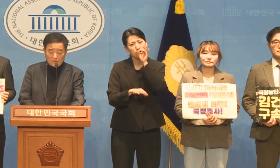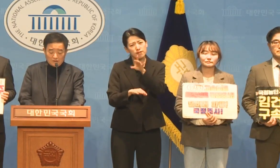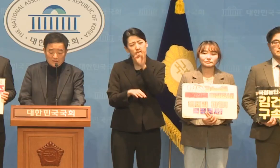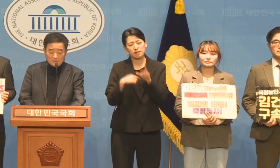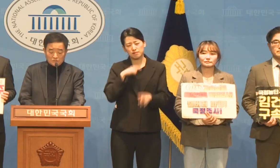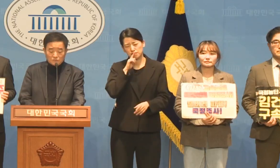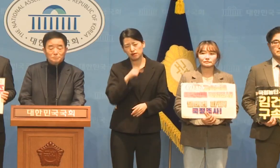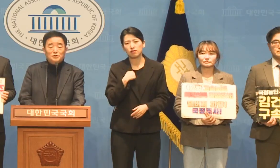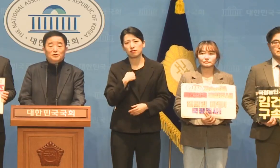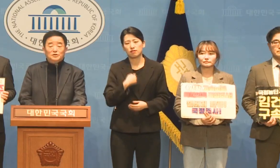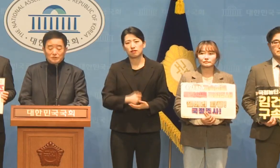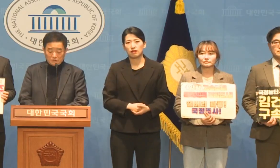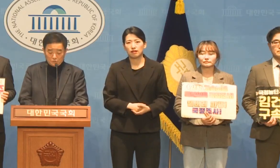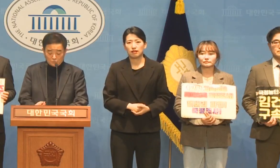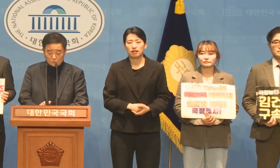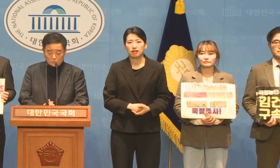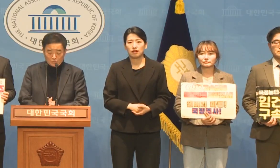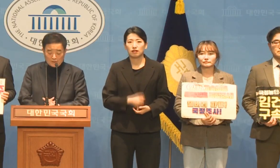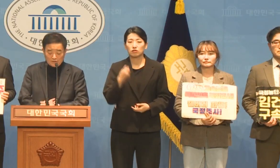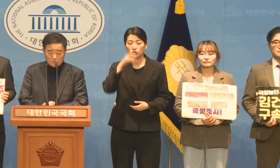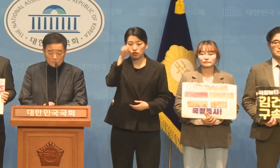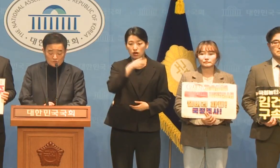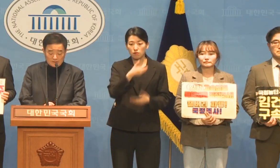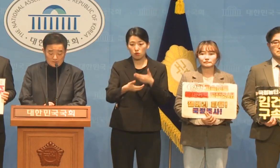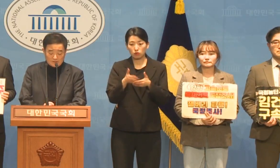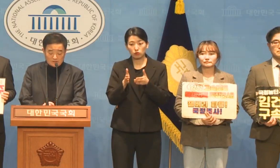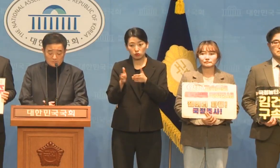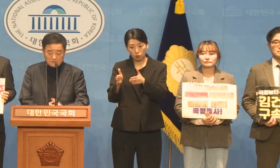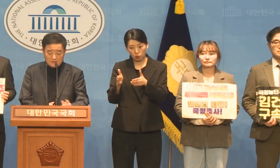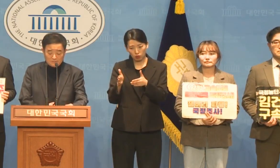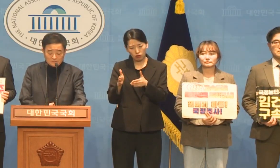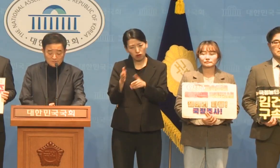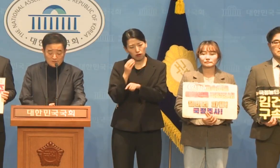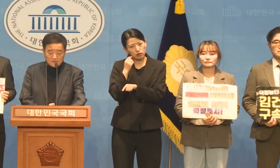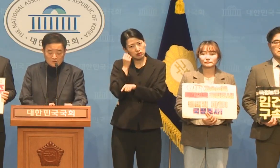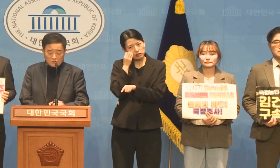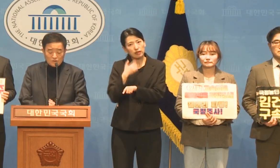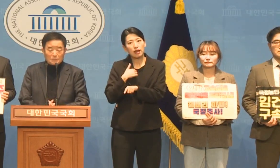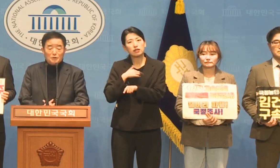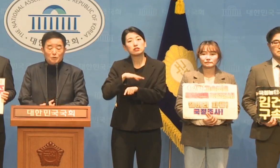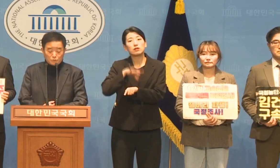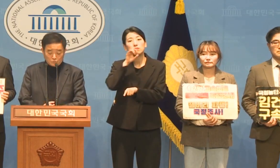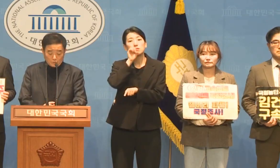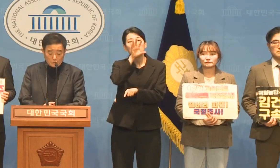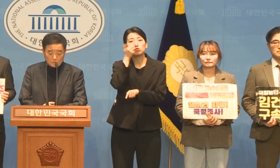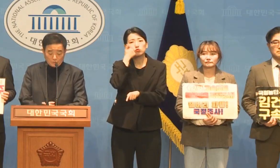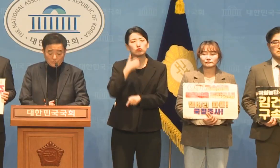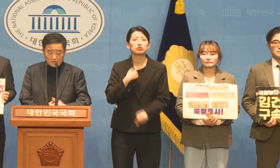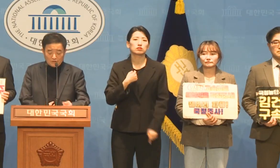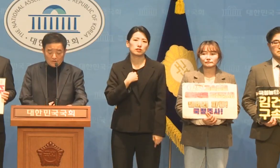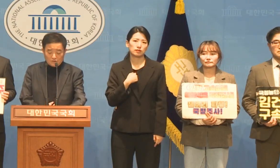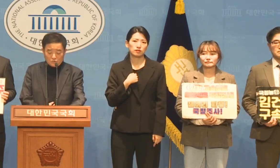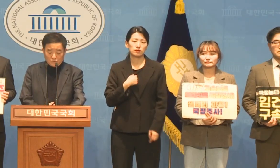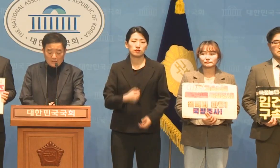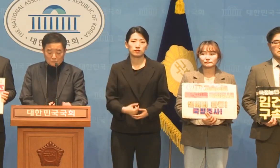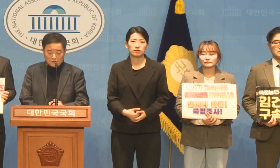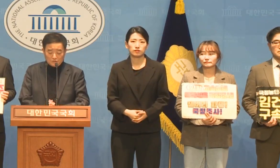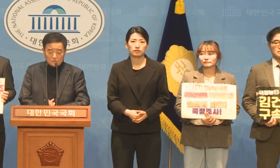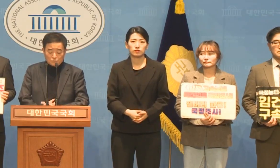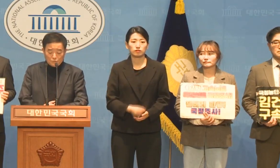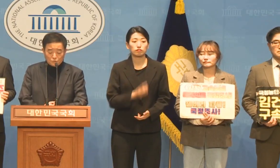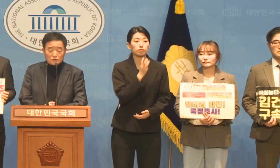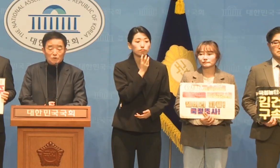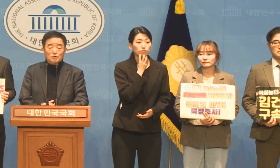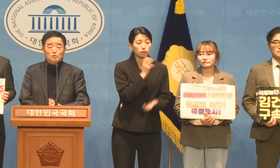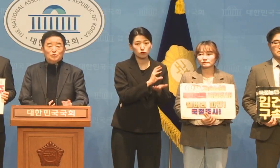처음으로 양평 고속도로 관련 의혹을 제기했습니다. 서울 양평 고속도로 의혹은 서울